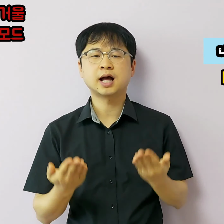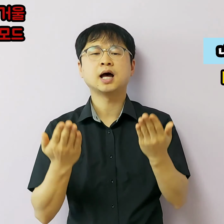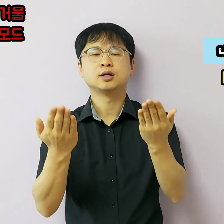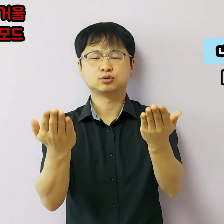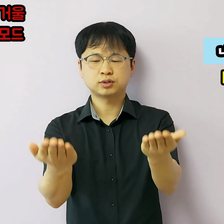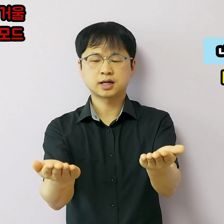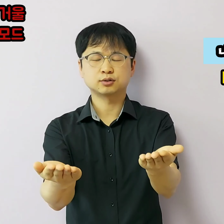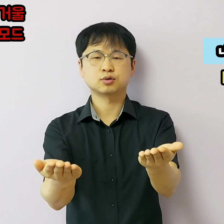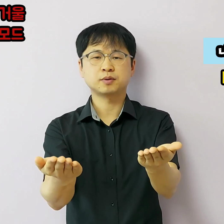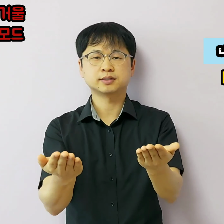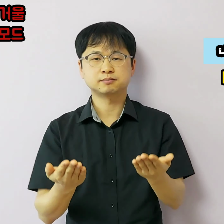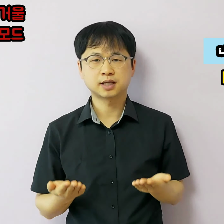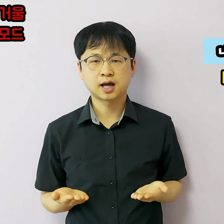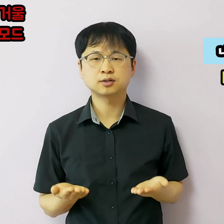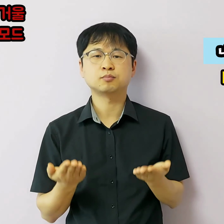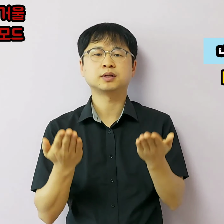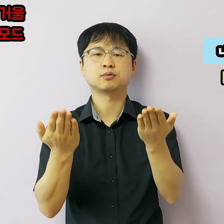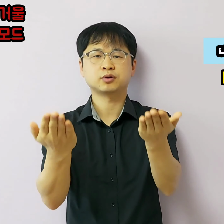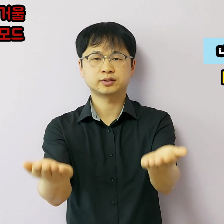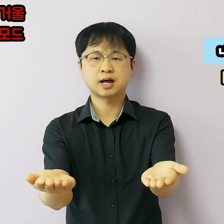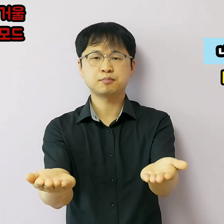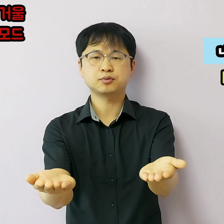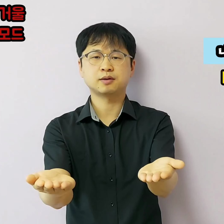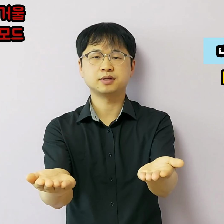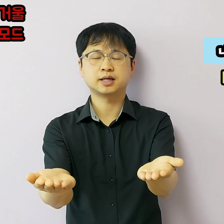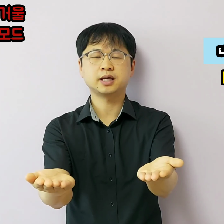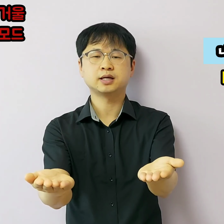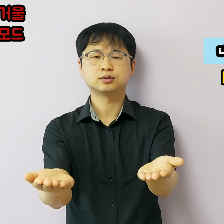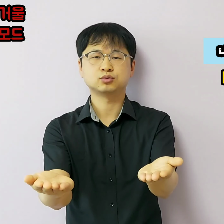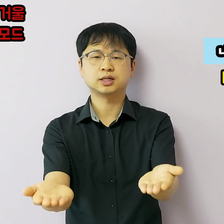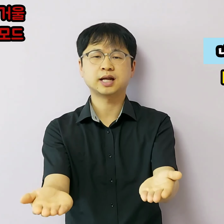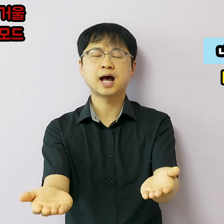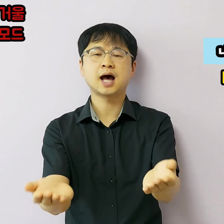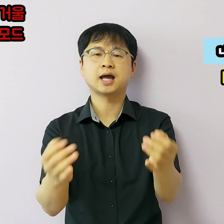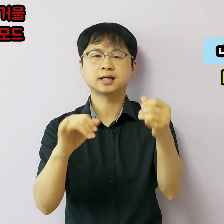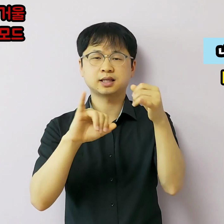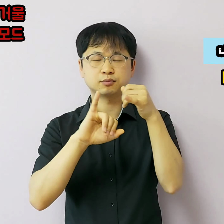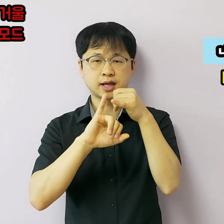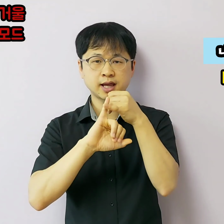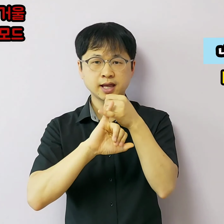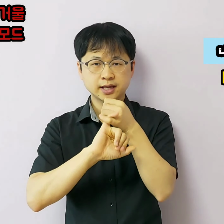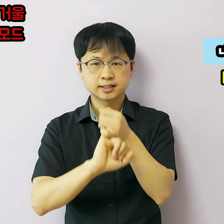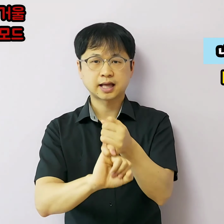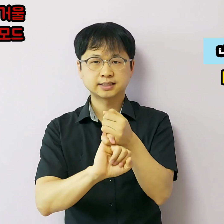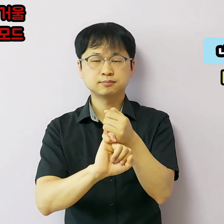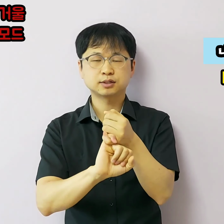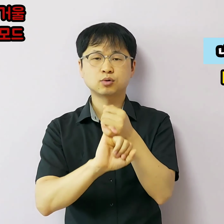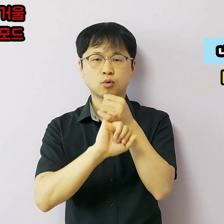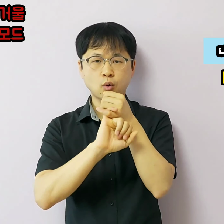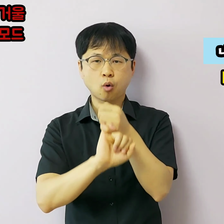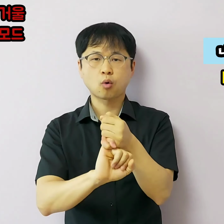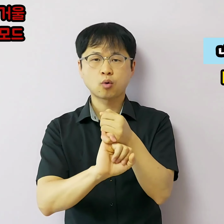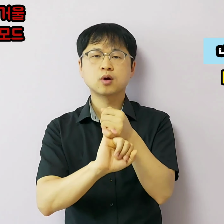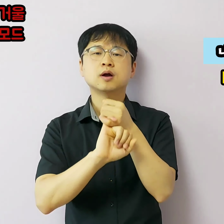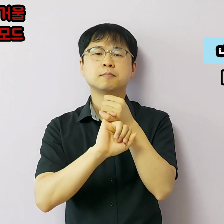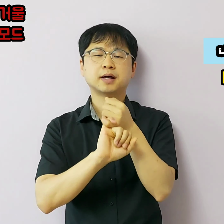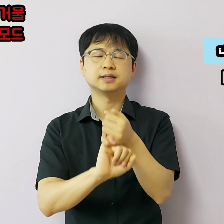주리라, 주다라는 수어 배웠습니다. 손바닥 위로 해서 앞으로 내밀기 주리라 했기 때문에 다짐의 수어 꼭